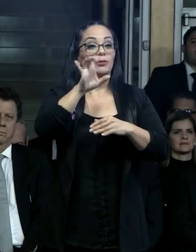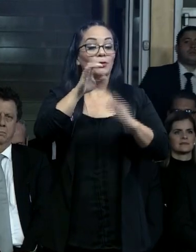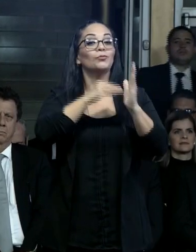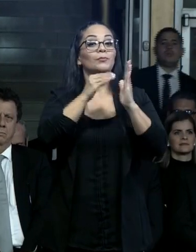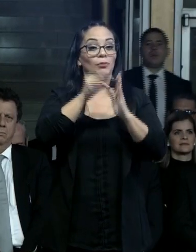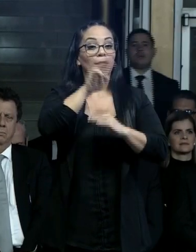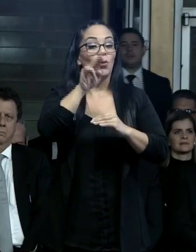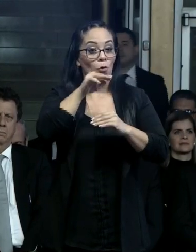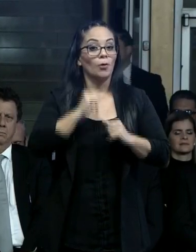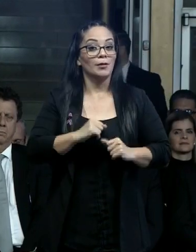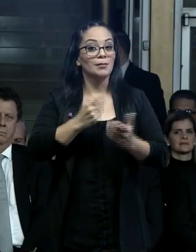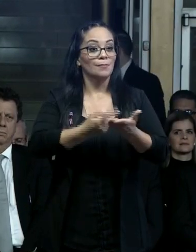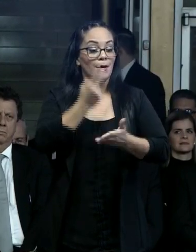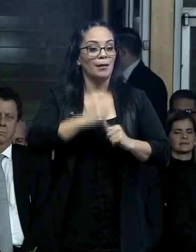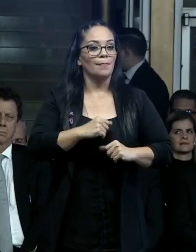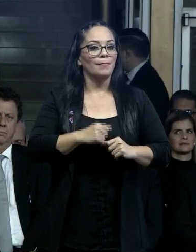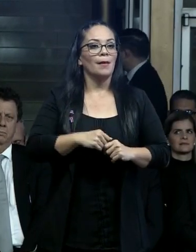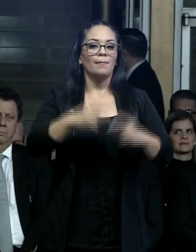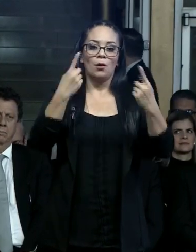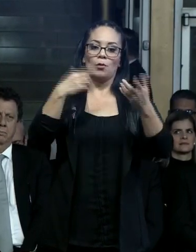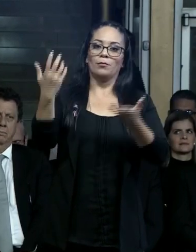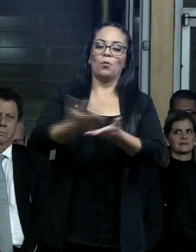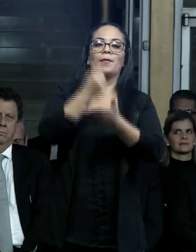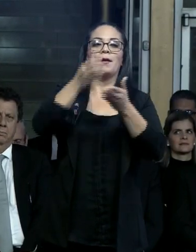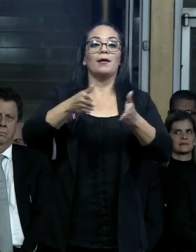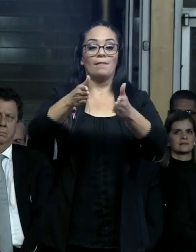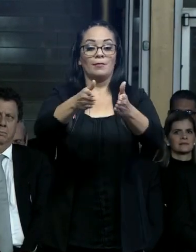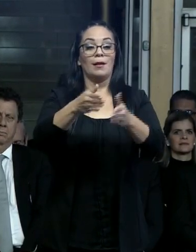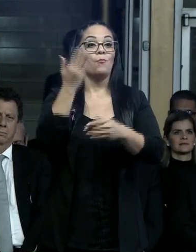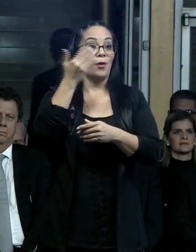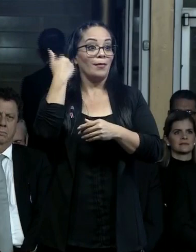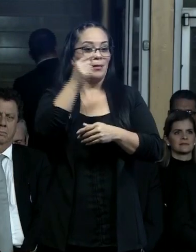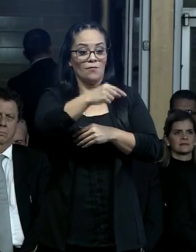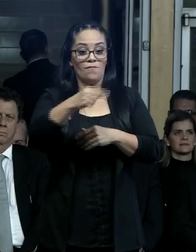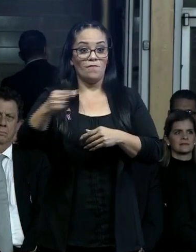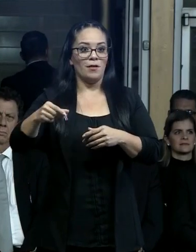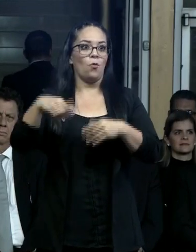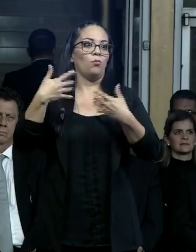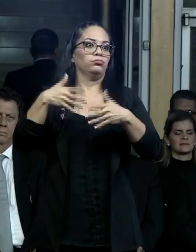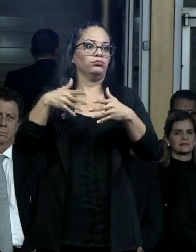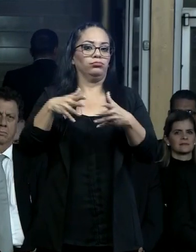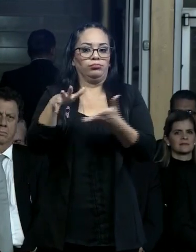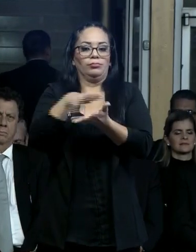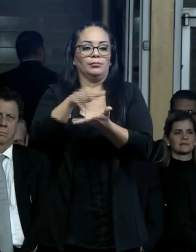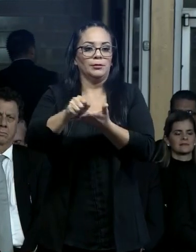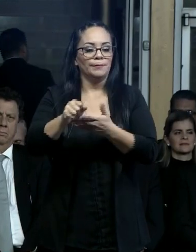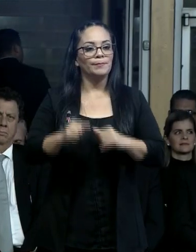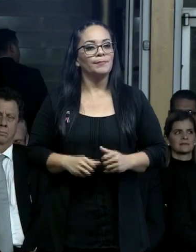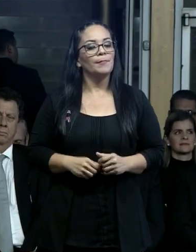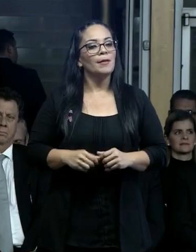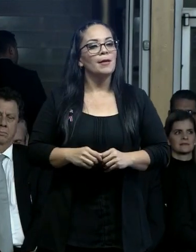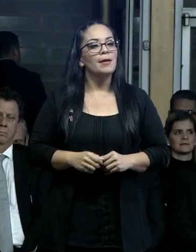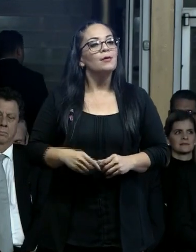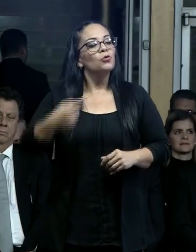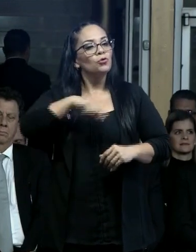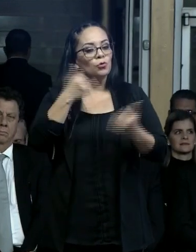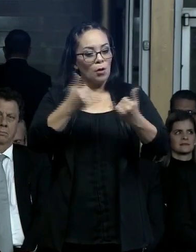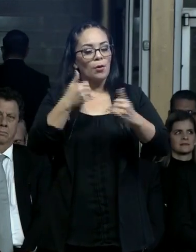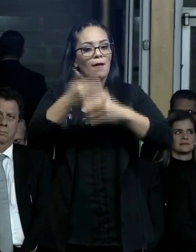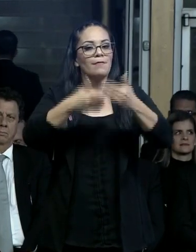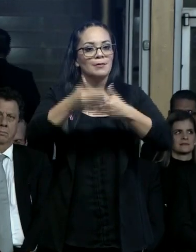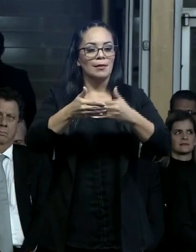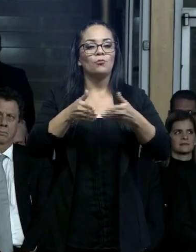millones de colones para recuperar la carretera porque el río se la comió el año anterior. En este momento avanzamos en la